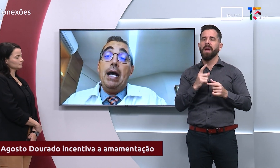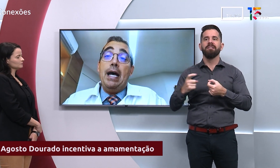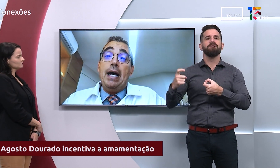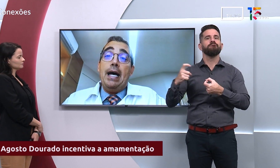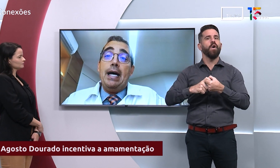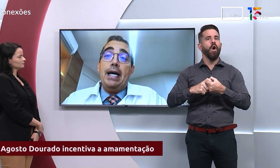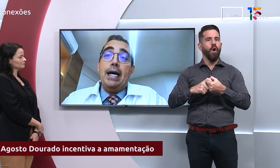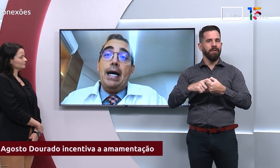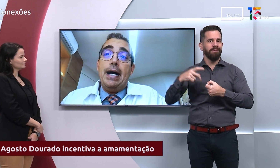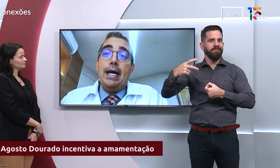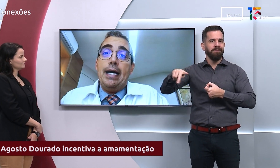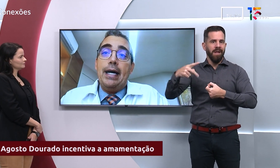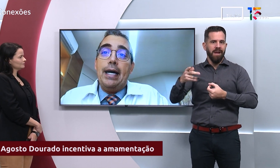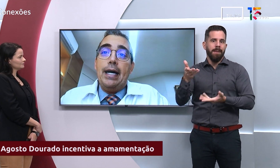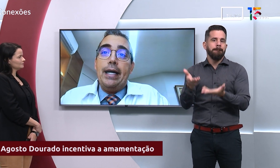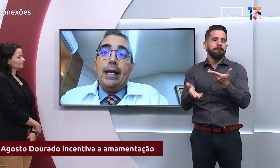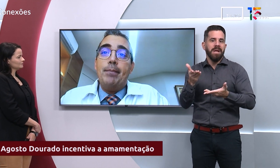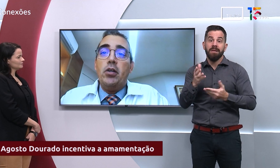tempo mais rápido.